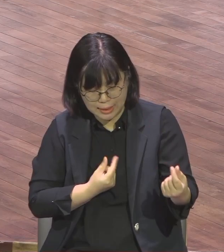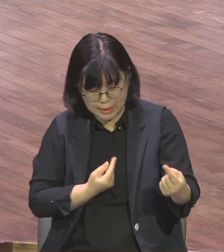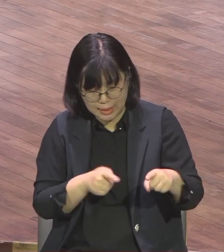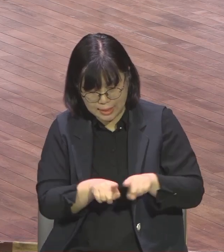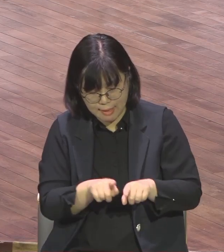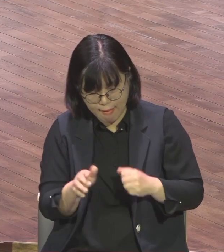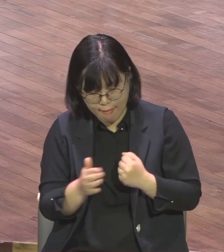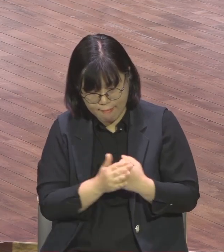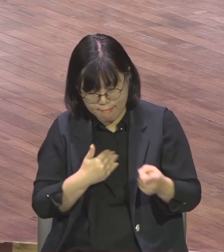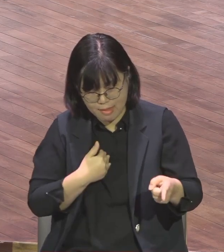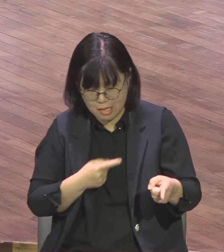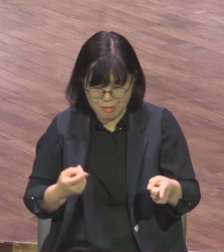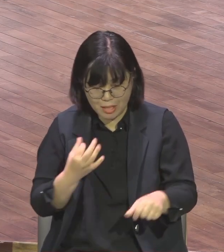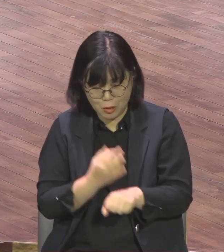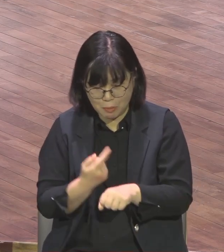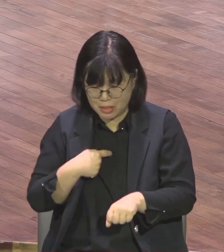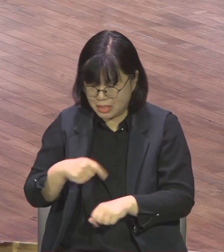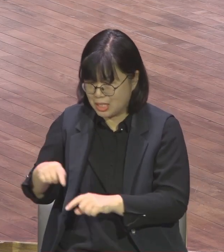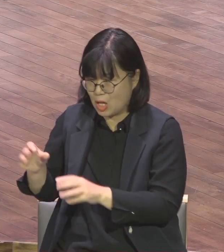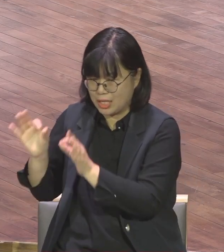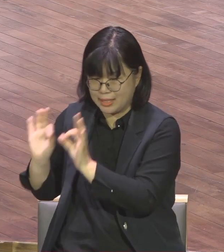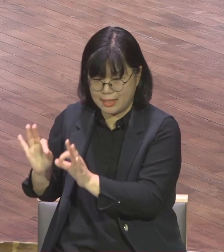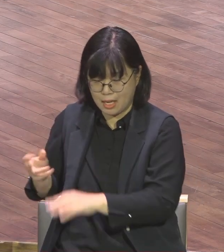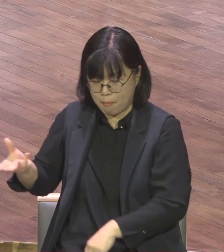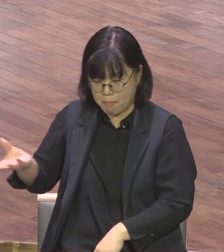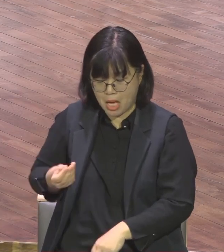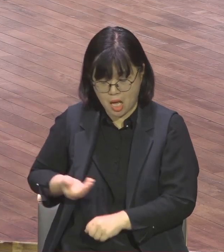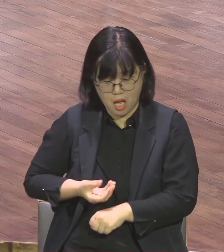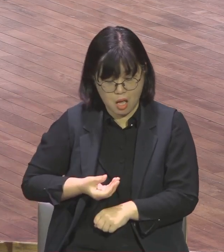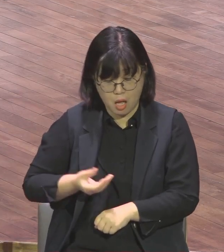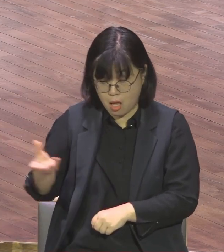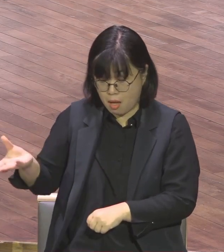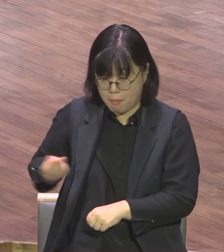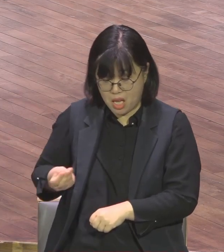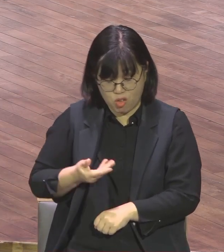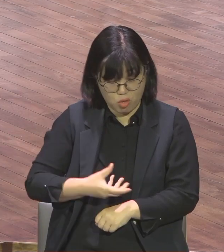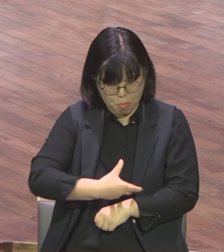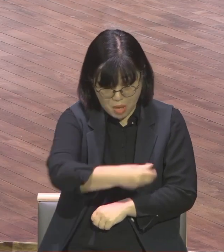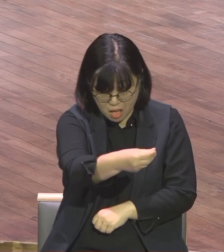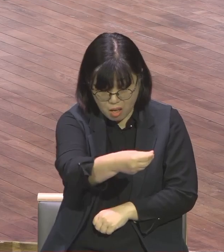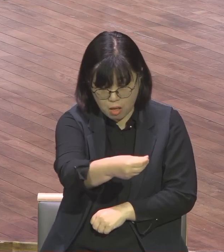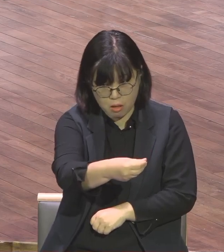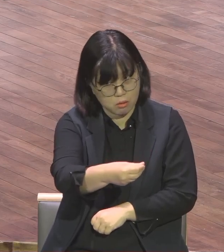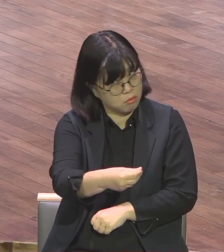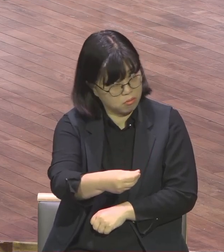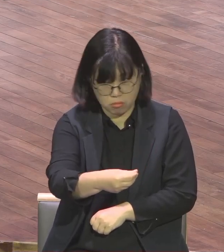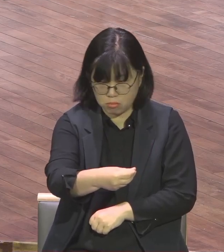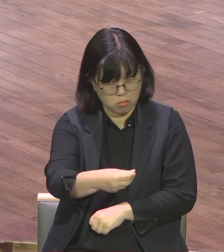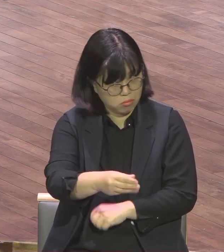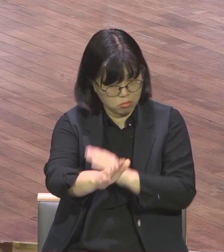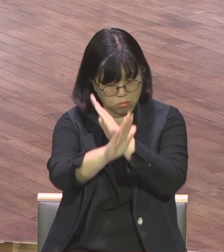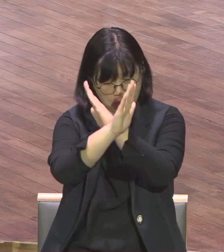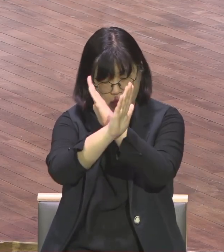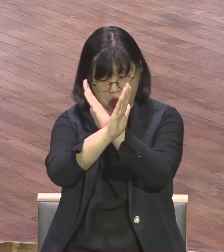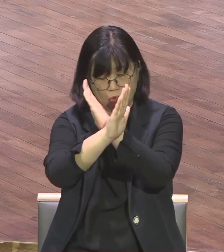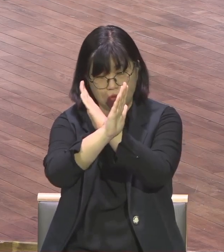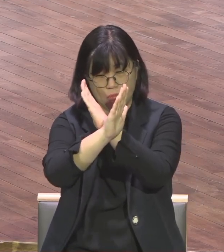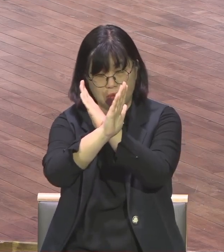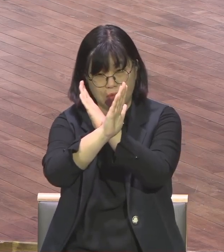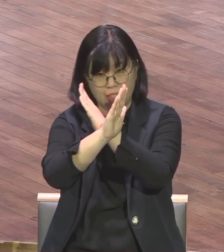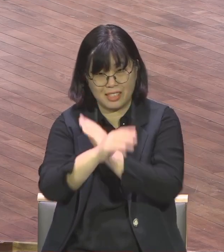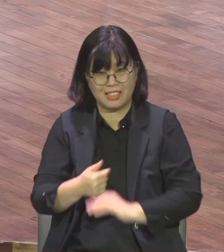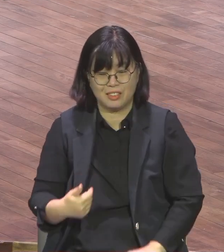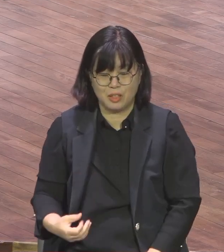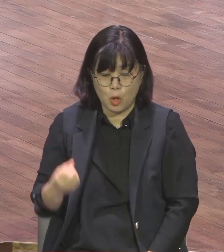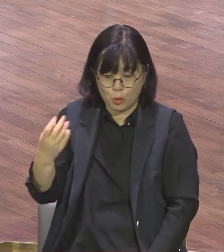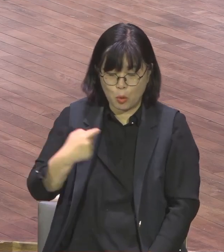교회에서 벌써 교인들에게 돈을 빌리겠다 생각 자체가 성경인도 못 받은 거예요. 교회를 이용해 갖고 내가